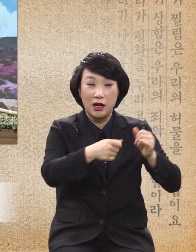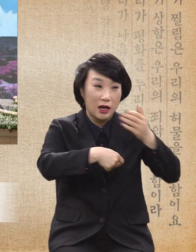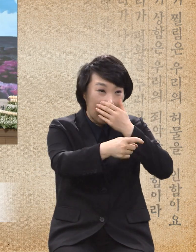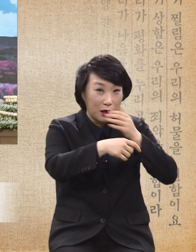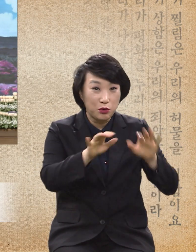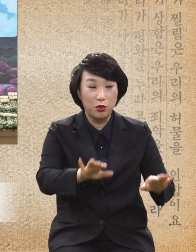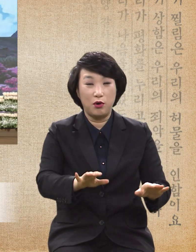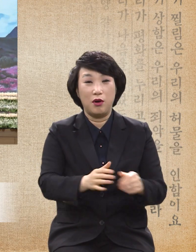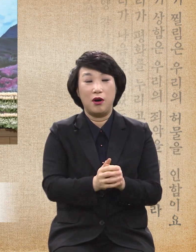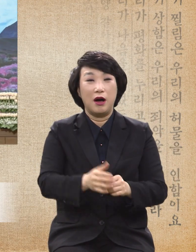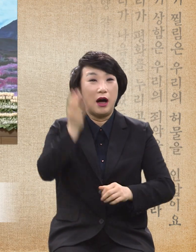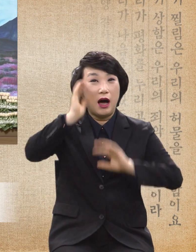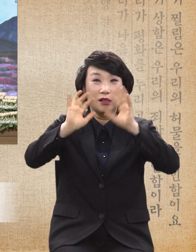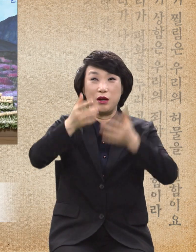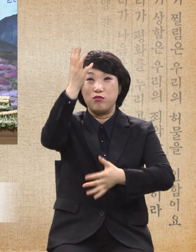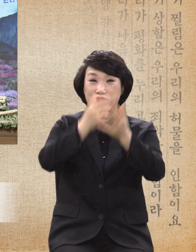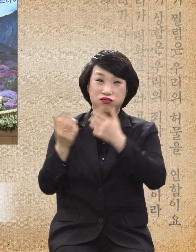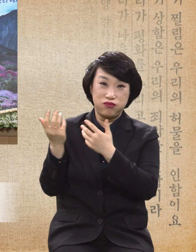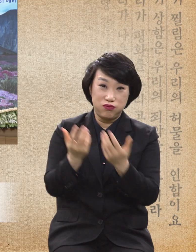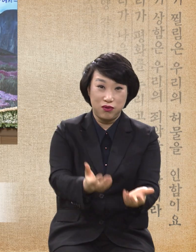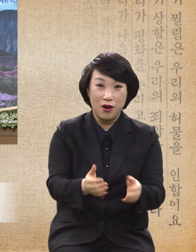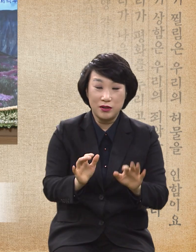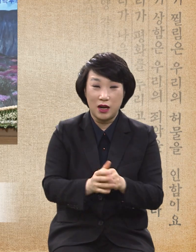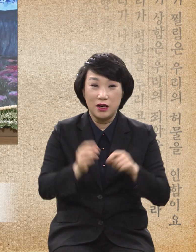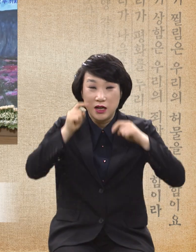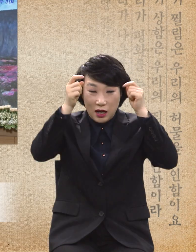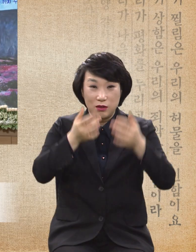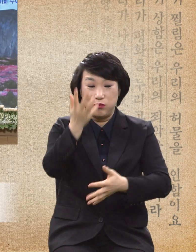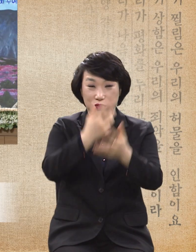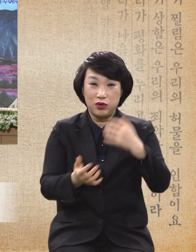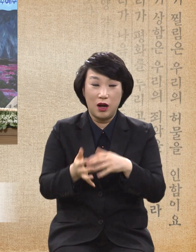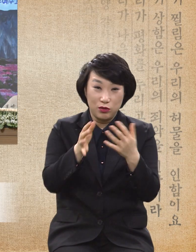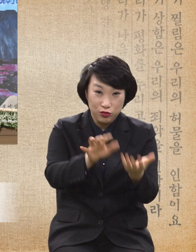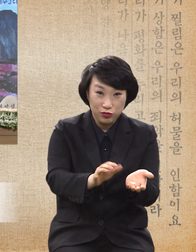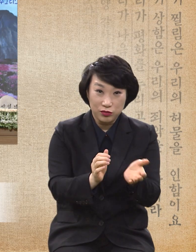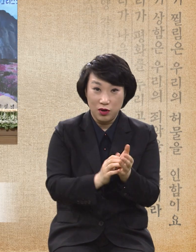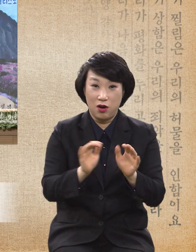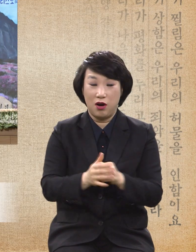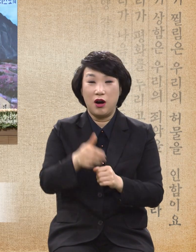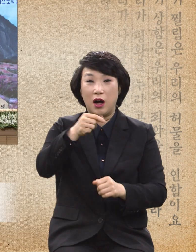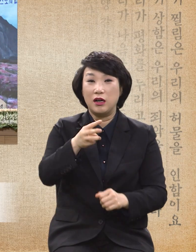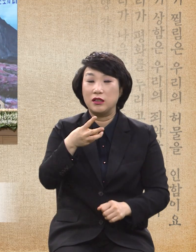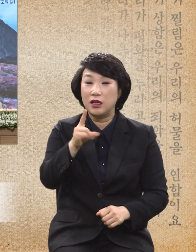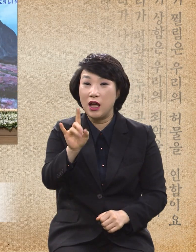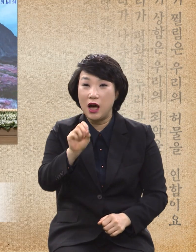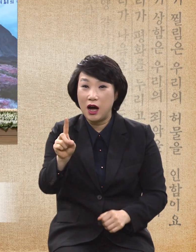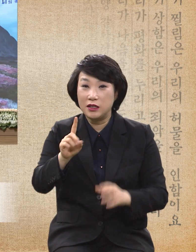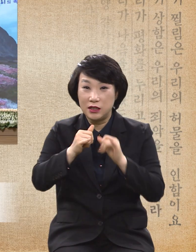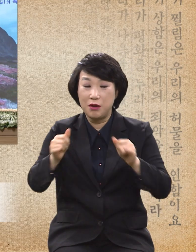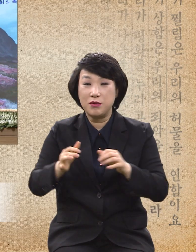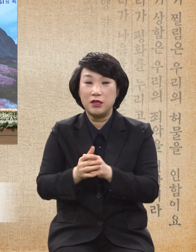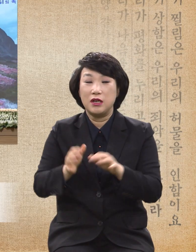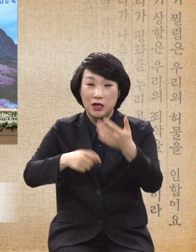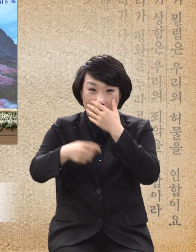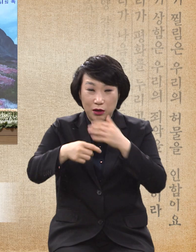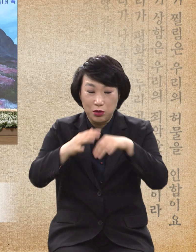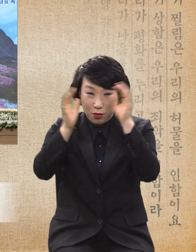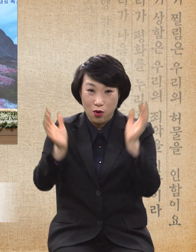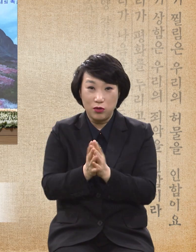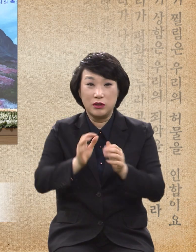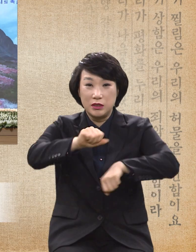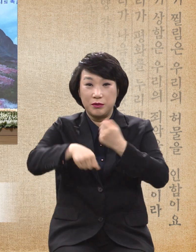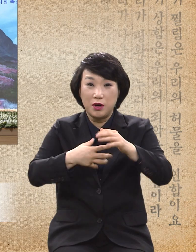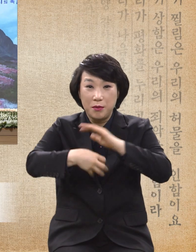만들어 하늘에서 불을 끌어내 양을 불살라 죽여 갈대아 사람은 불강도 만들어 다